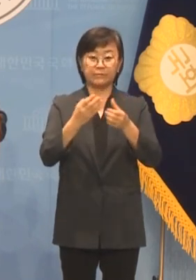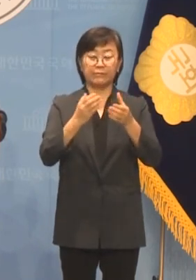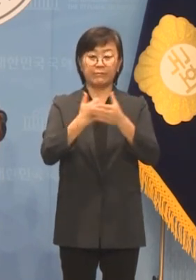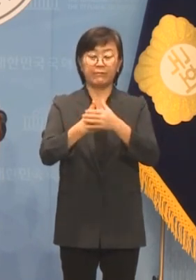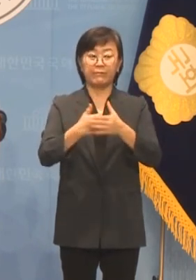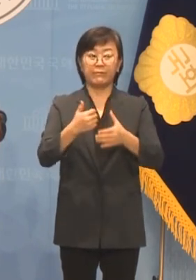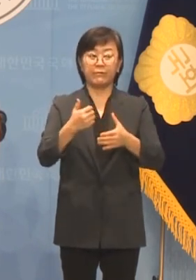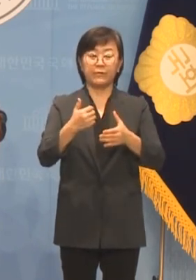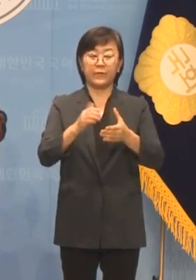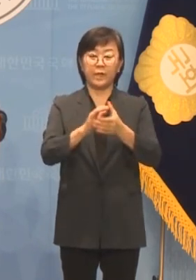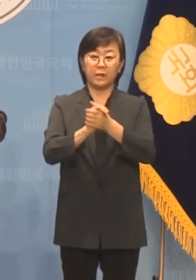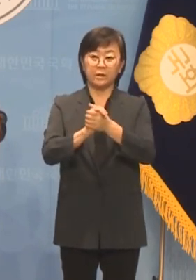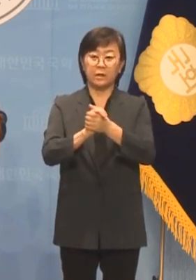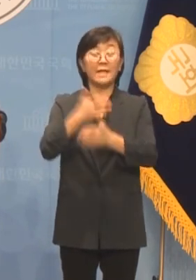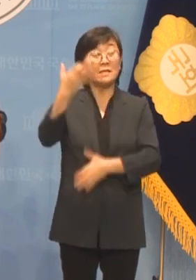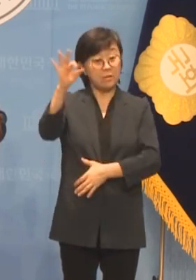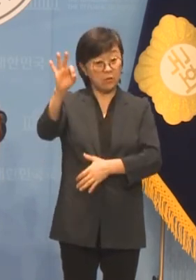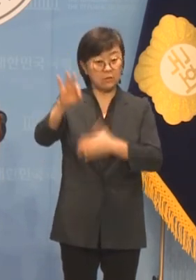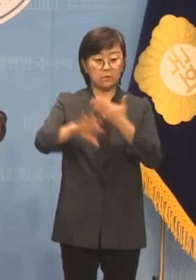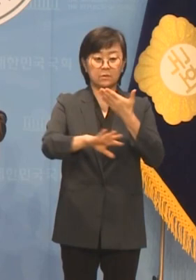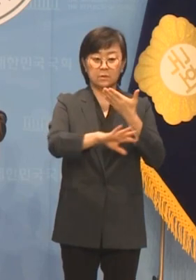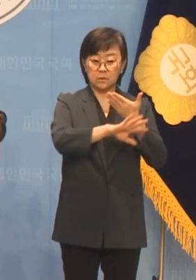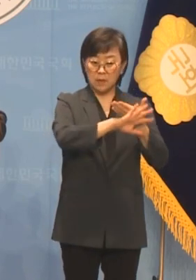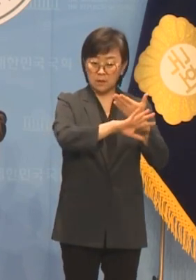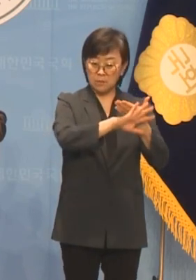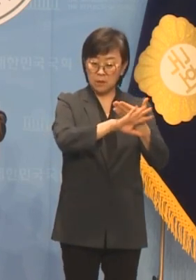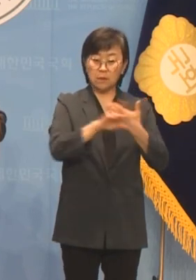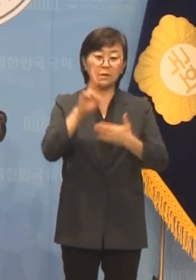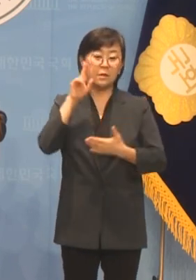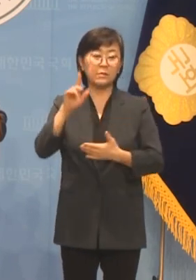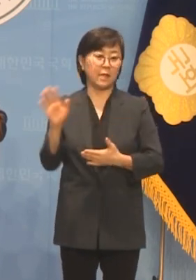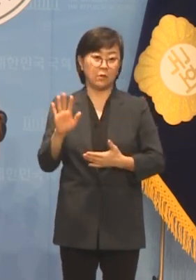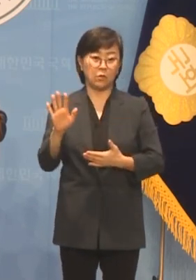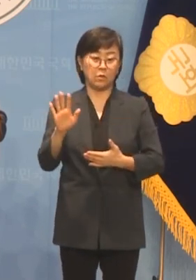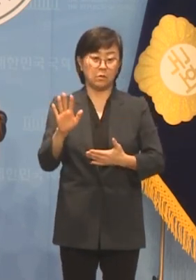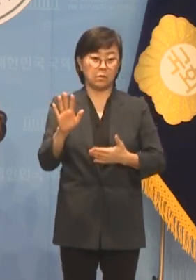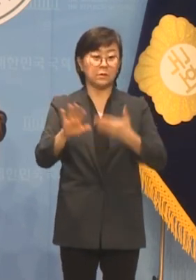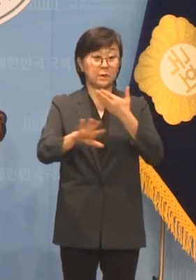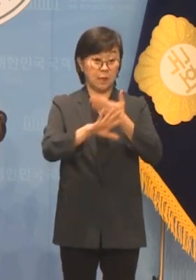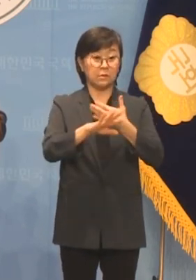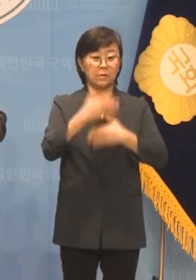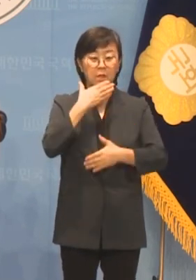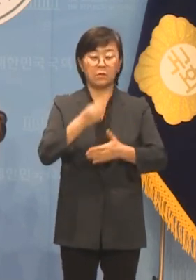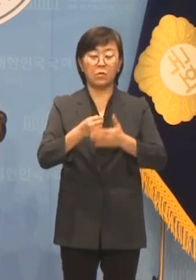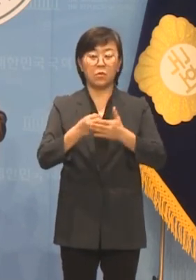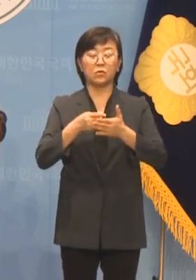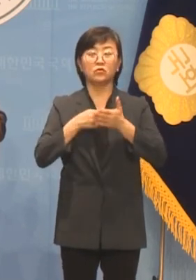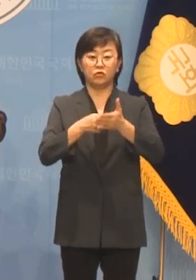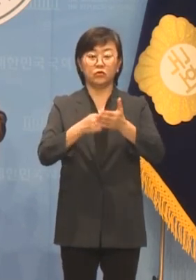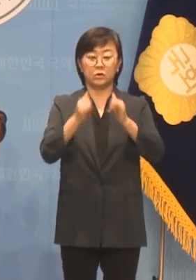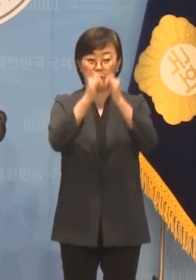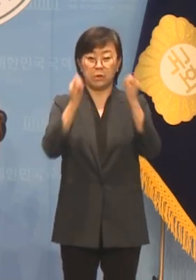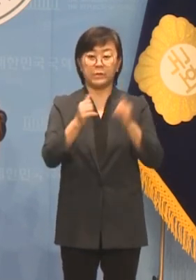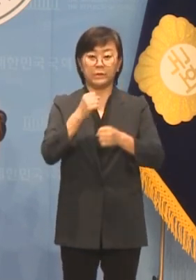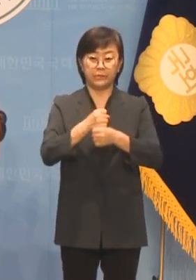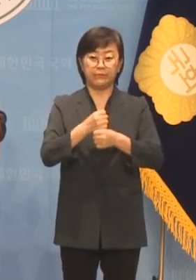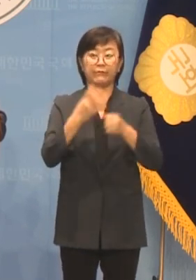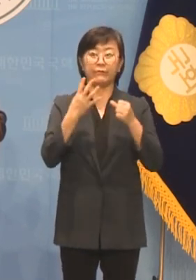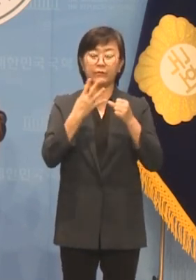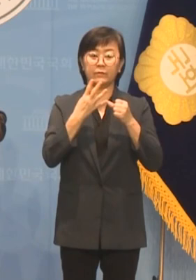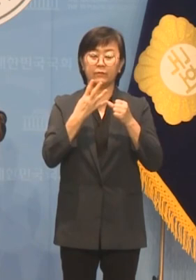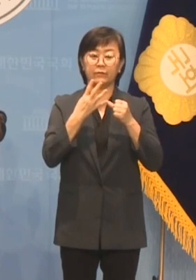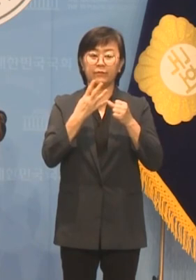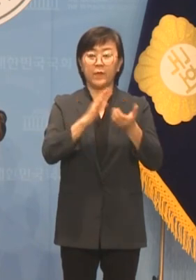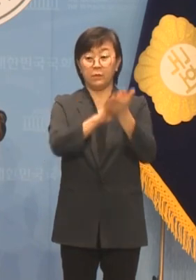인정입니다. 다름이 틀림으로 여겨지지 않는 행복 추구 사회를 만들자는 것입니다. 네